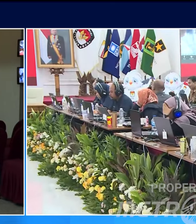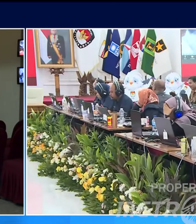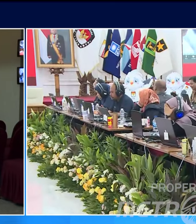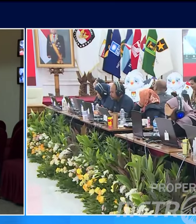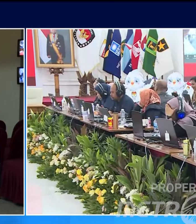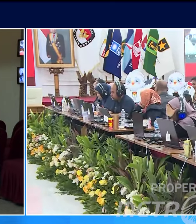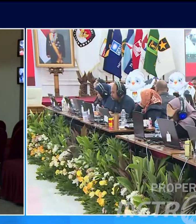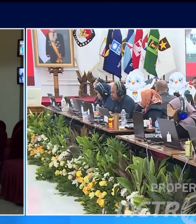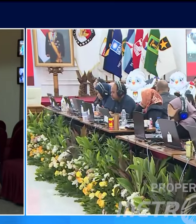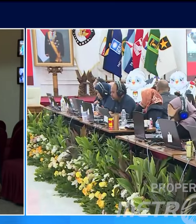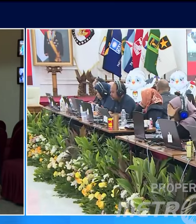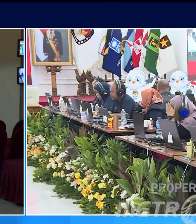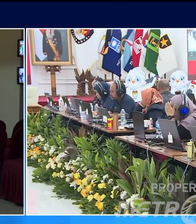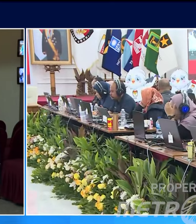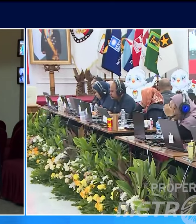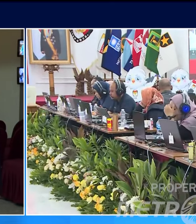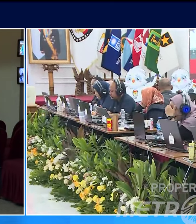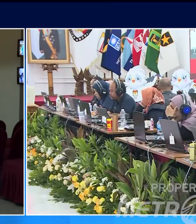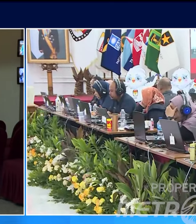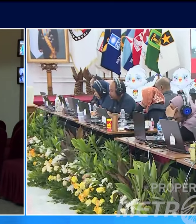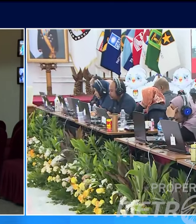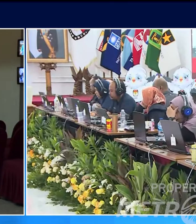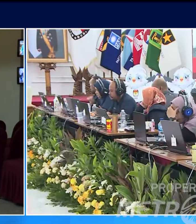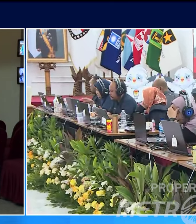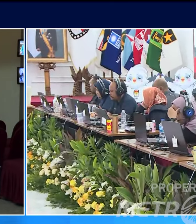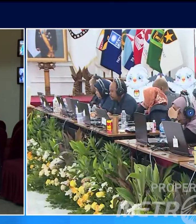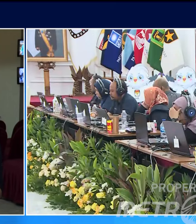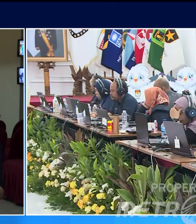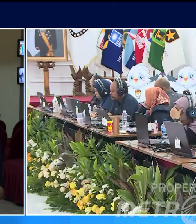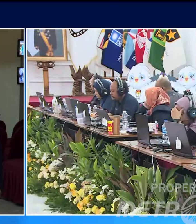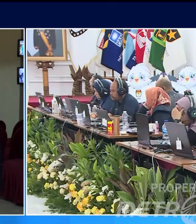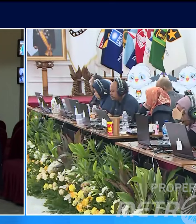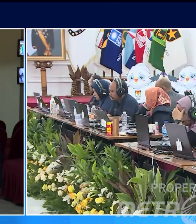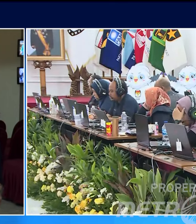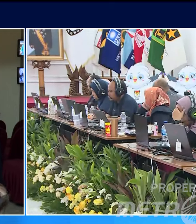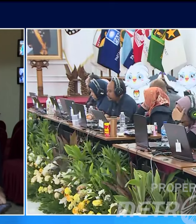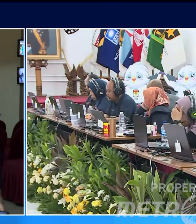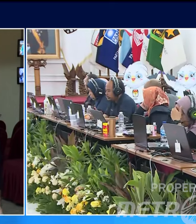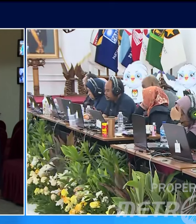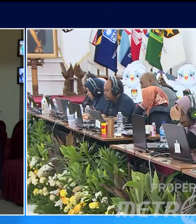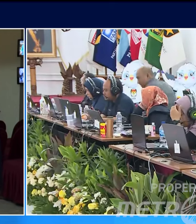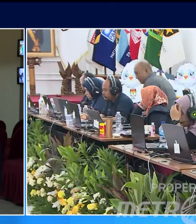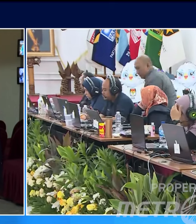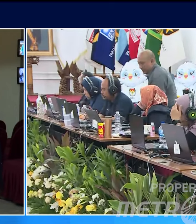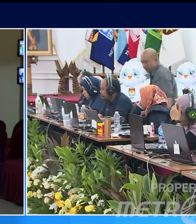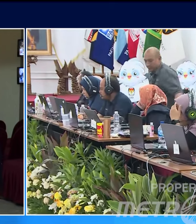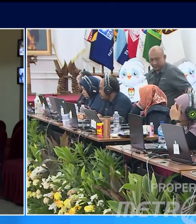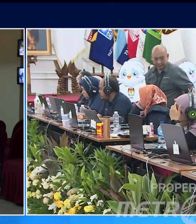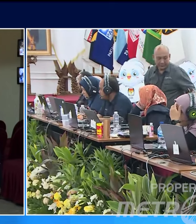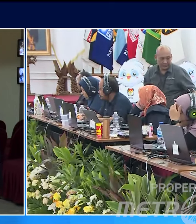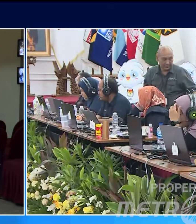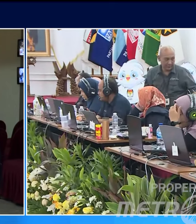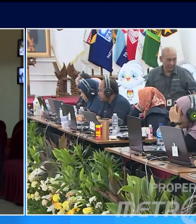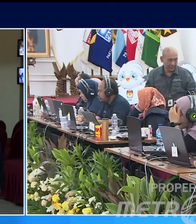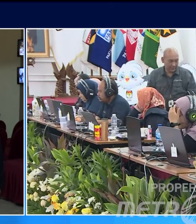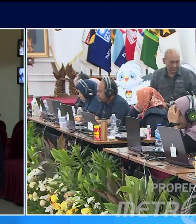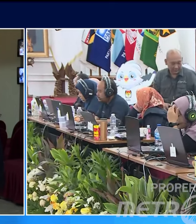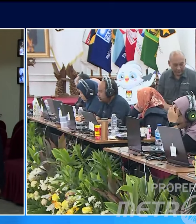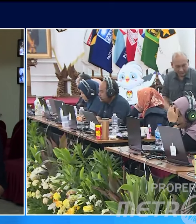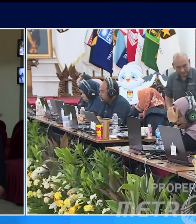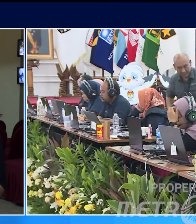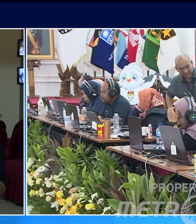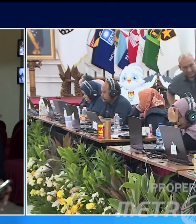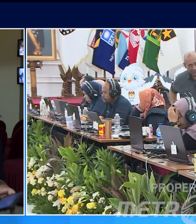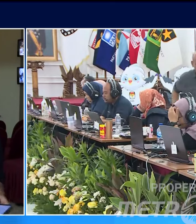dari pemilih atau pemungutan suara di luar negeri. Nah, terkait dengan siapa saja nanti yang akan hadir, Ketua KPU RI